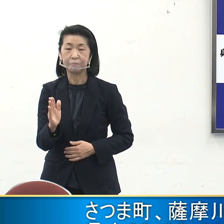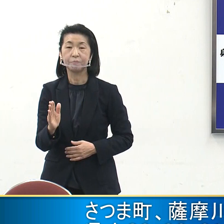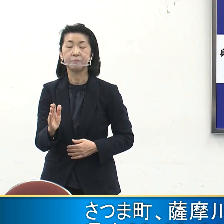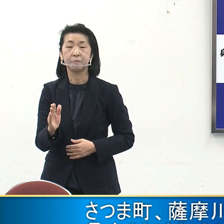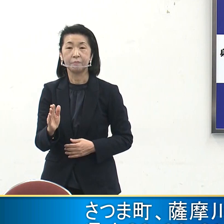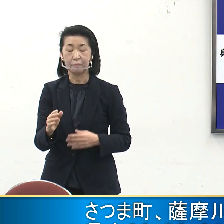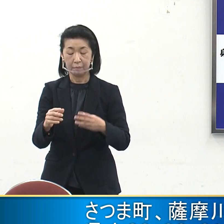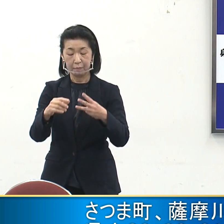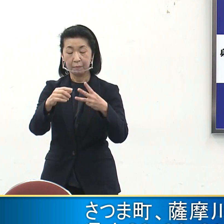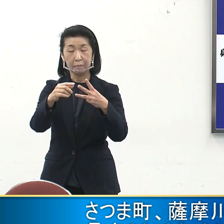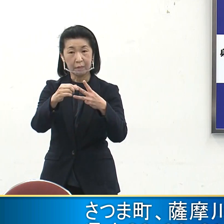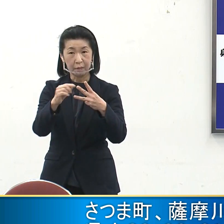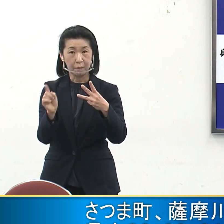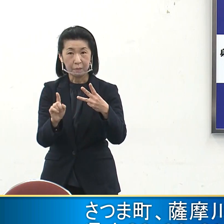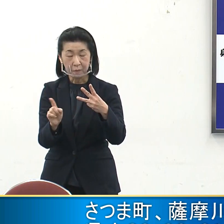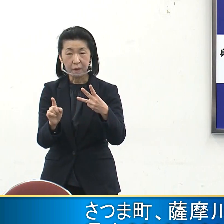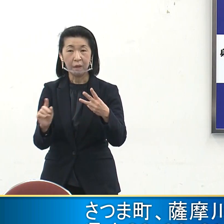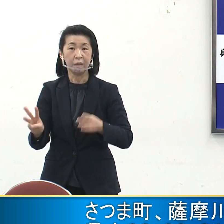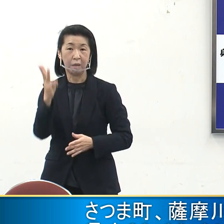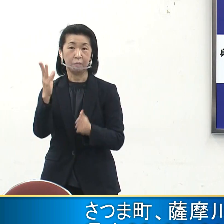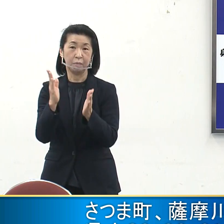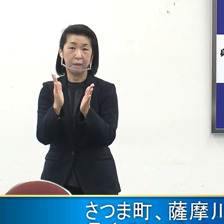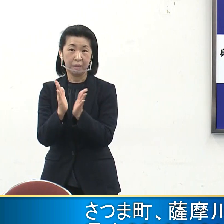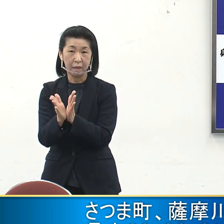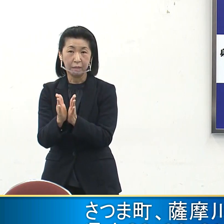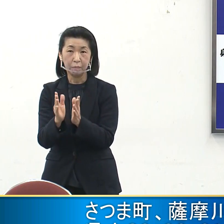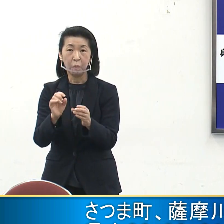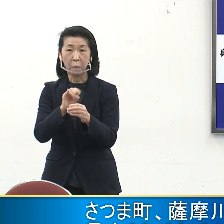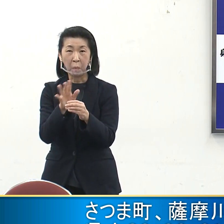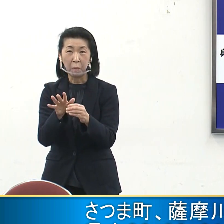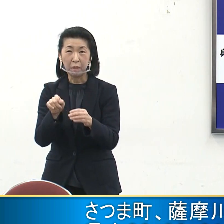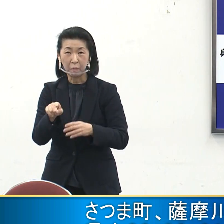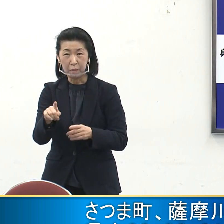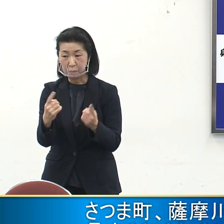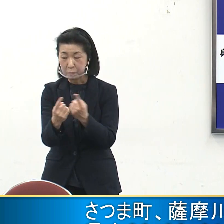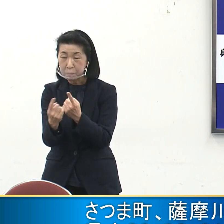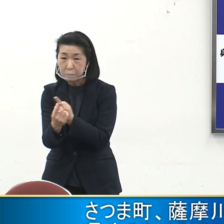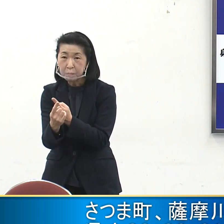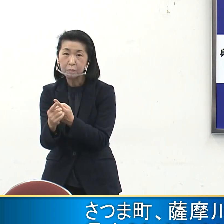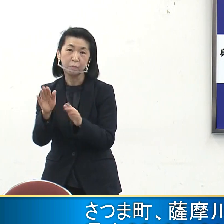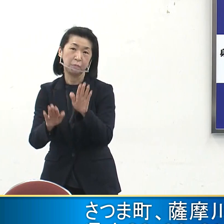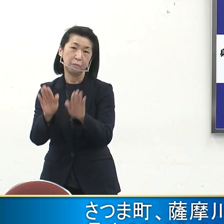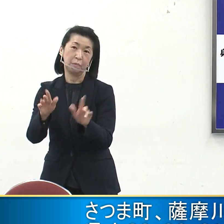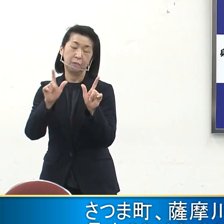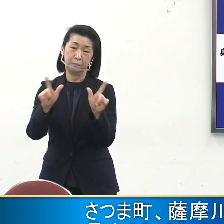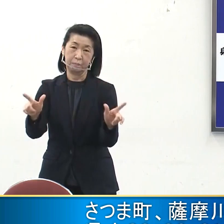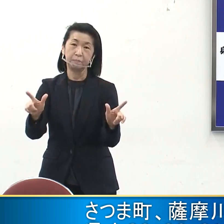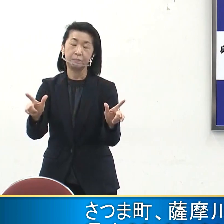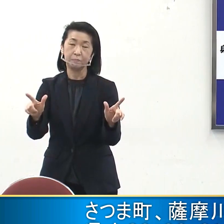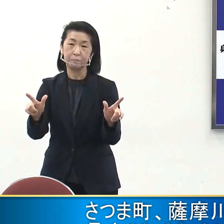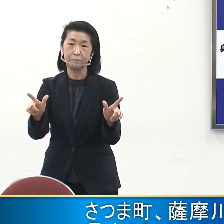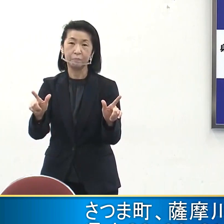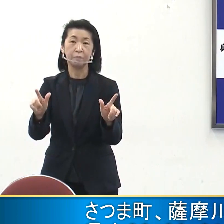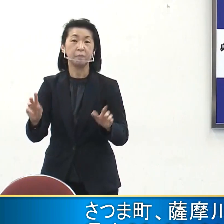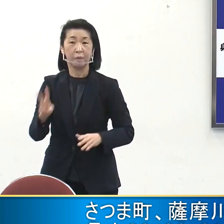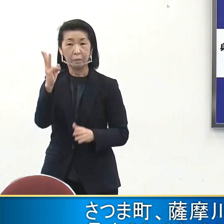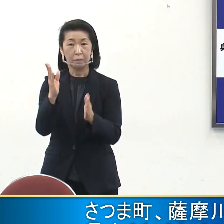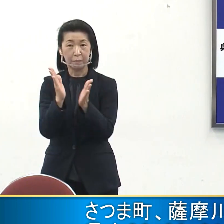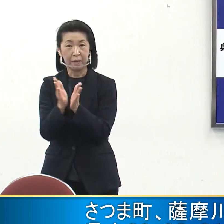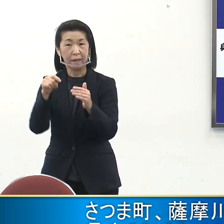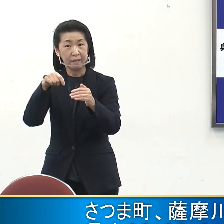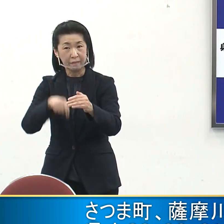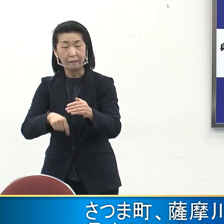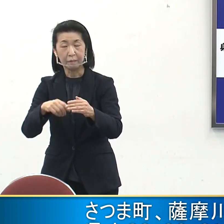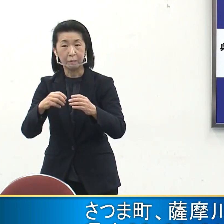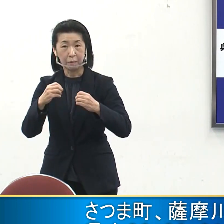ございますが、鹿児島県内における変異株の状況についてでございます。県内の新型コロナウイルス感染症の感